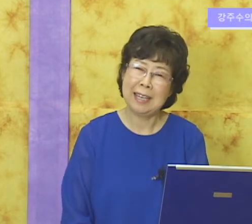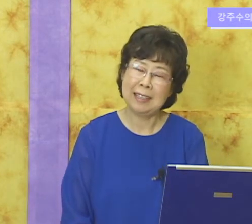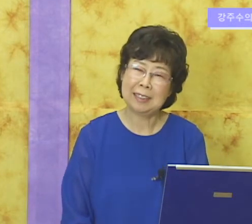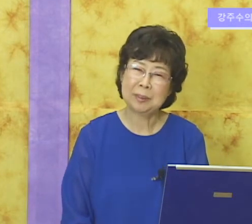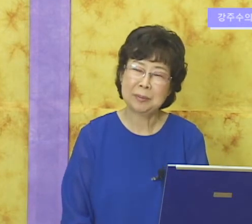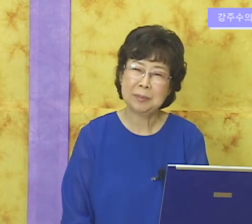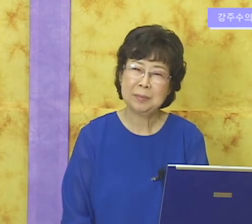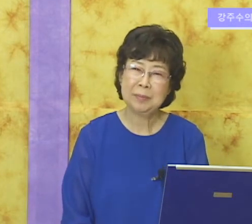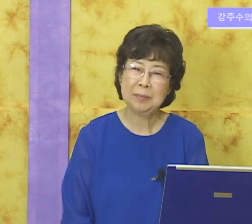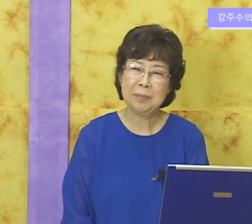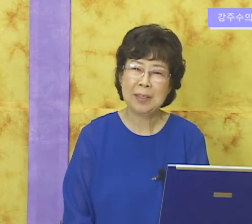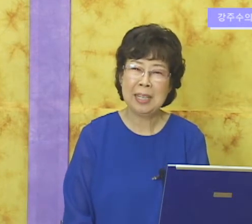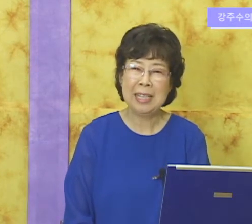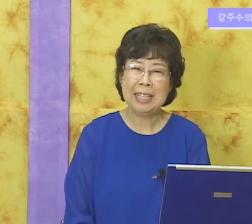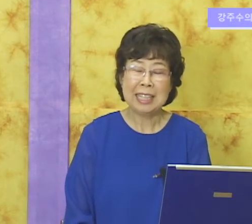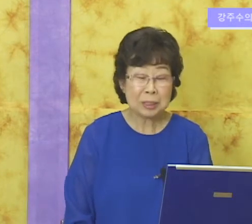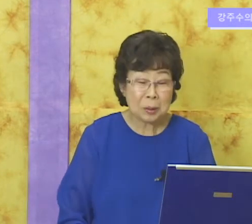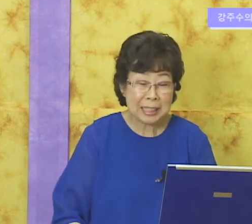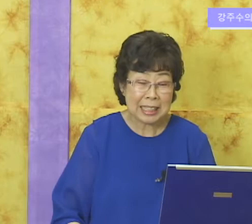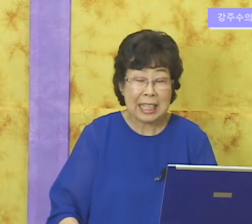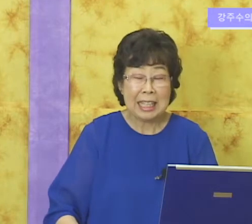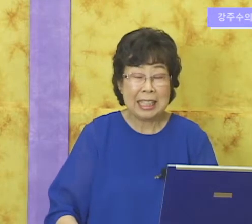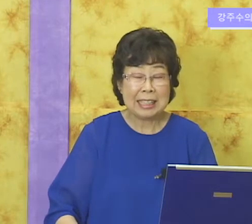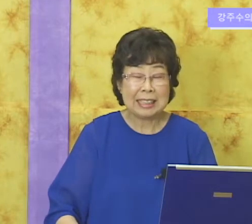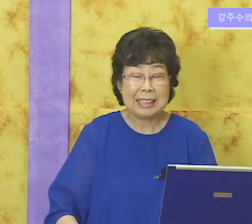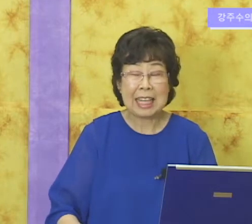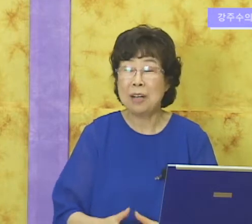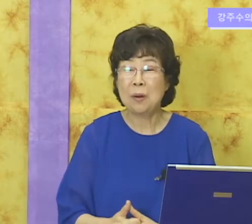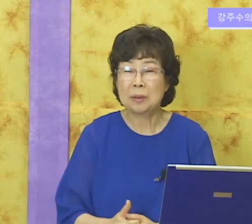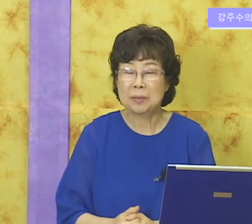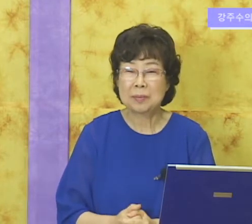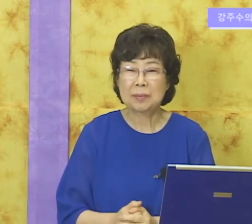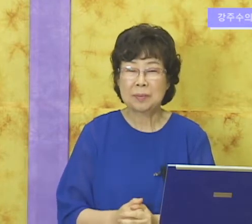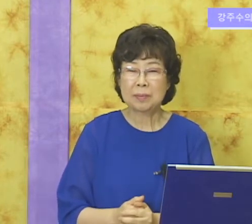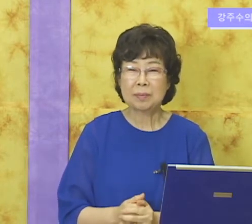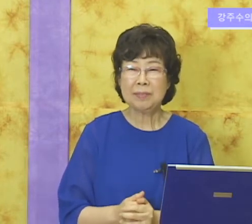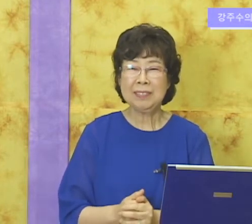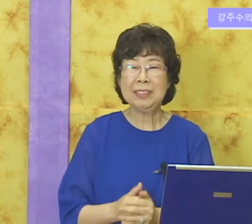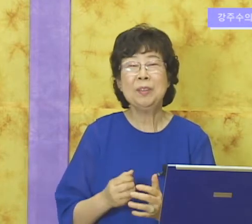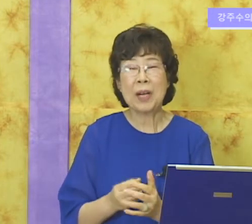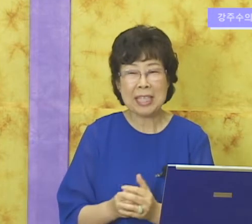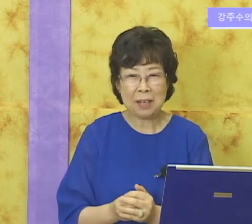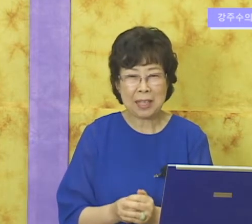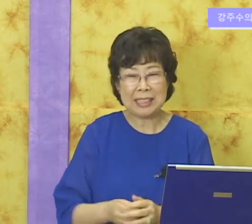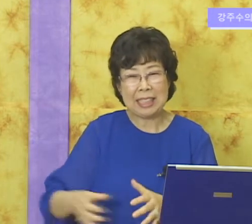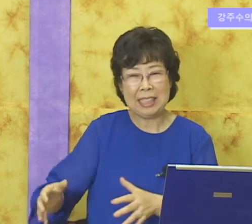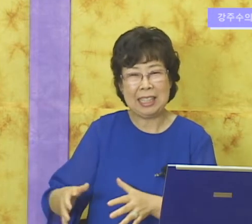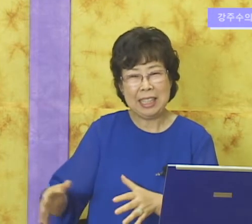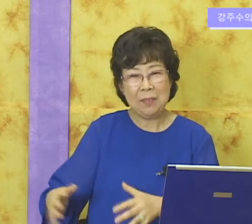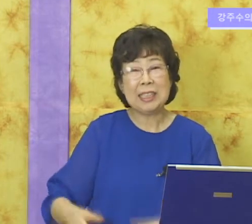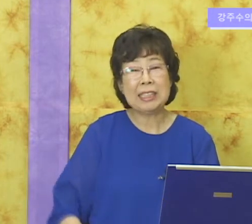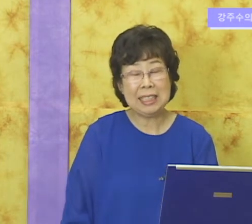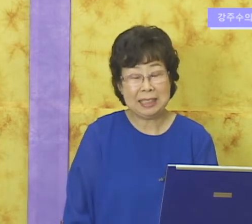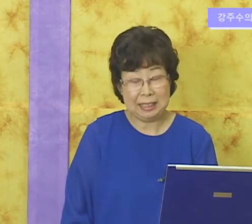거예요. 그래서 혹시 간혹 농아인하고 같이 화장실